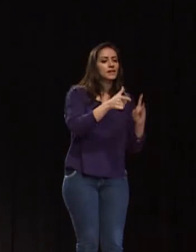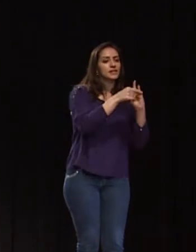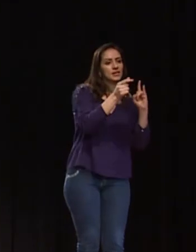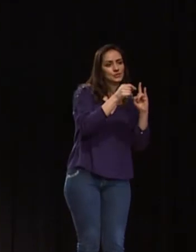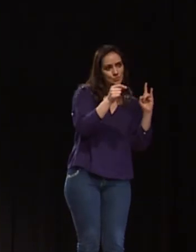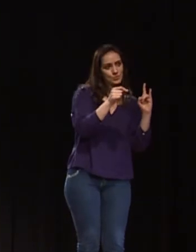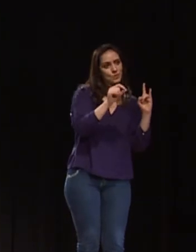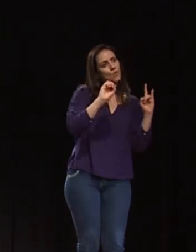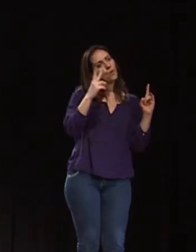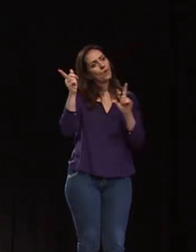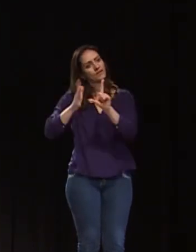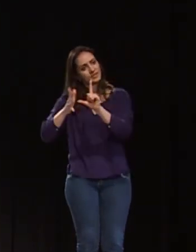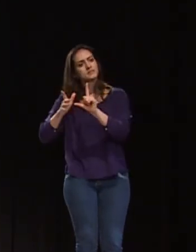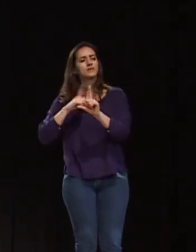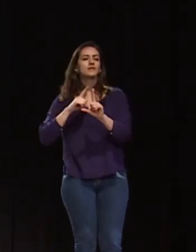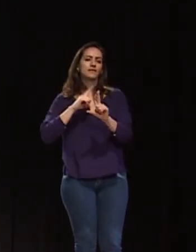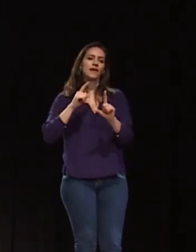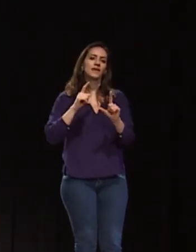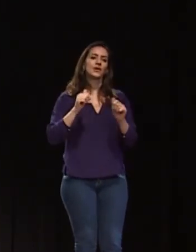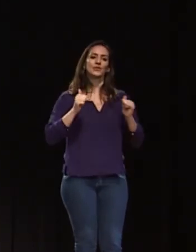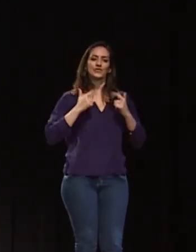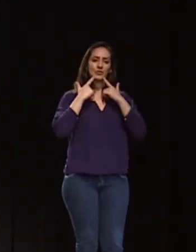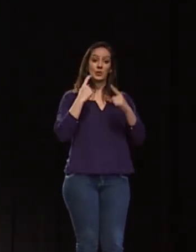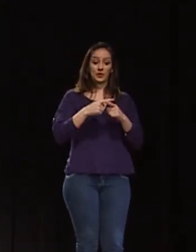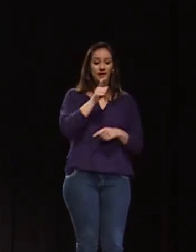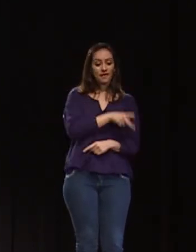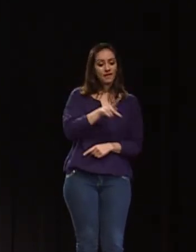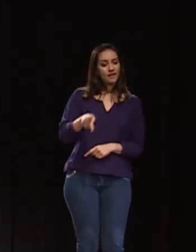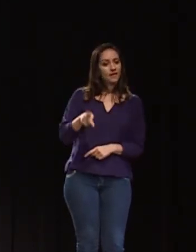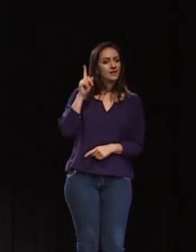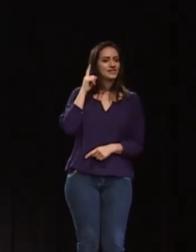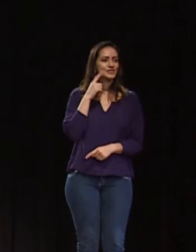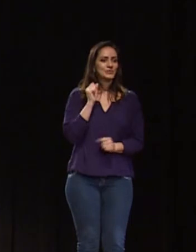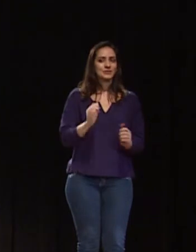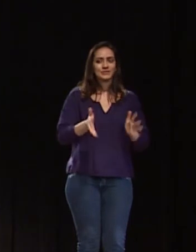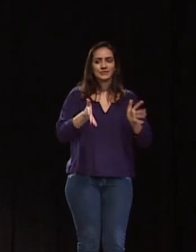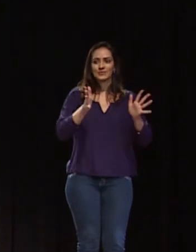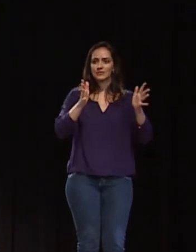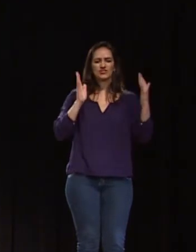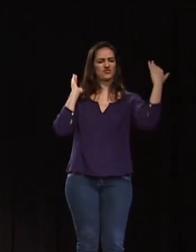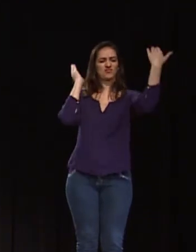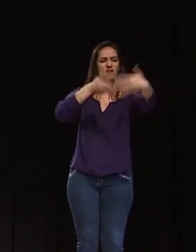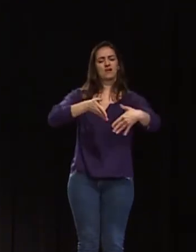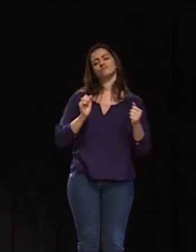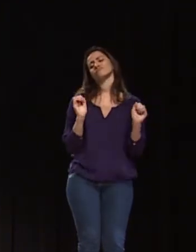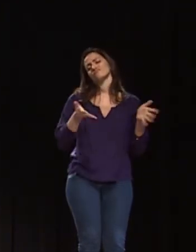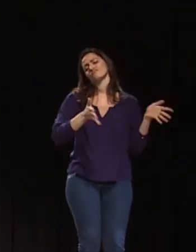E aí, quando chegam no DESU ou na Faculdade de Letras Libras, eles têm um conforto linguístico porque o professor é surdo e sabe língua de sinais. E aí,